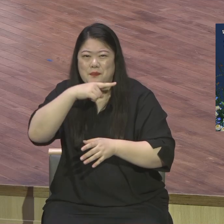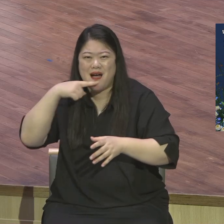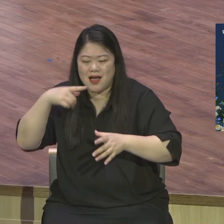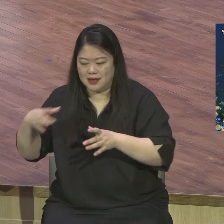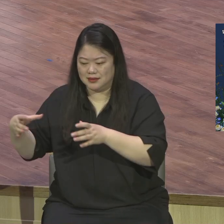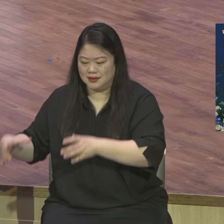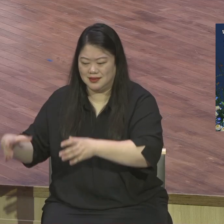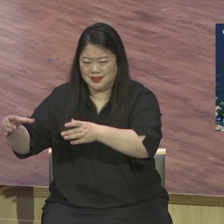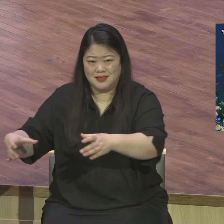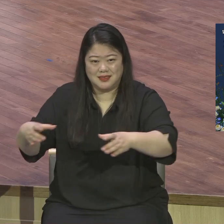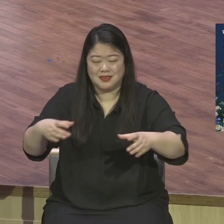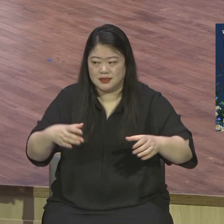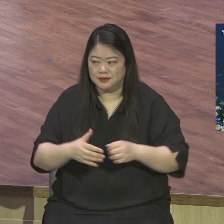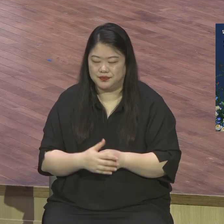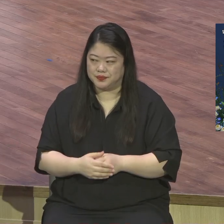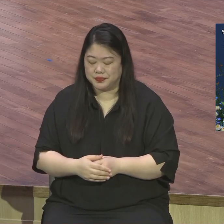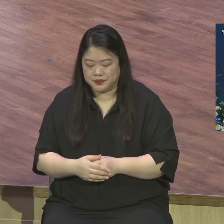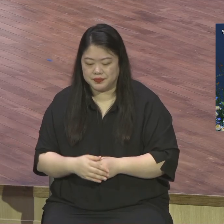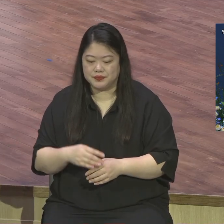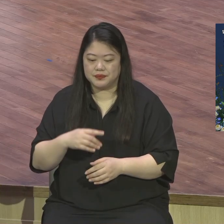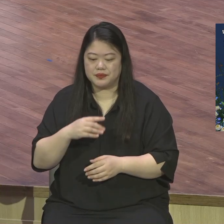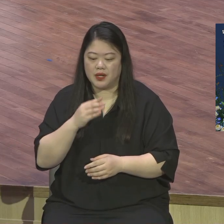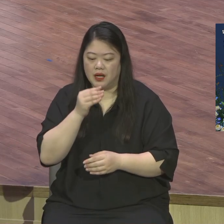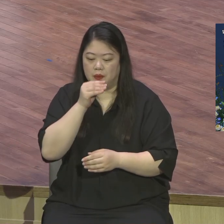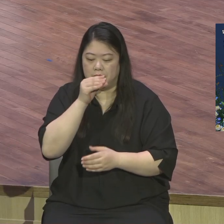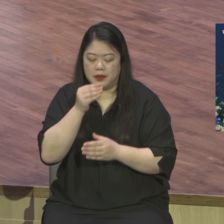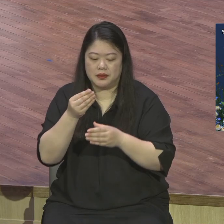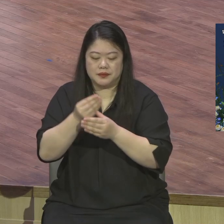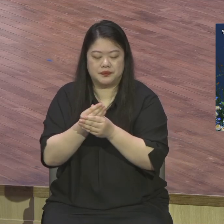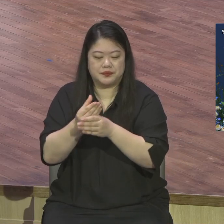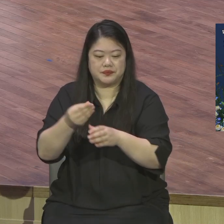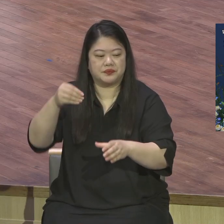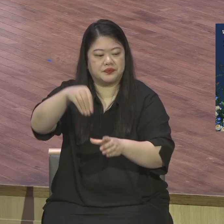더 하나님 앞에 열정을 가지고 헌금한단 말이에요